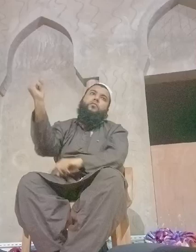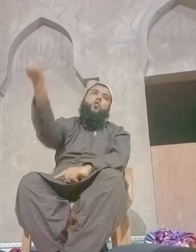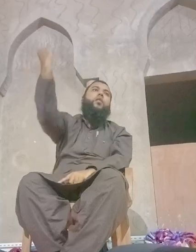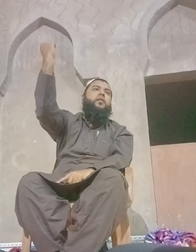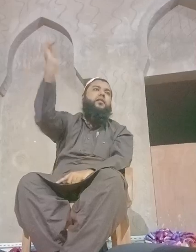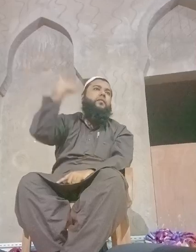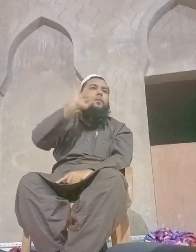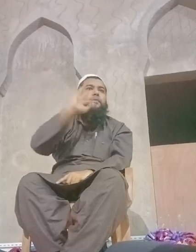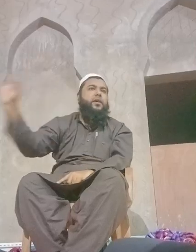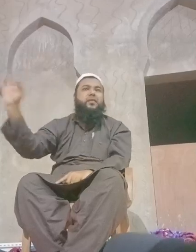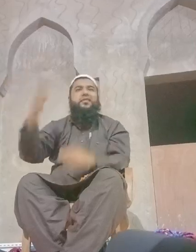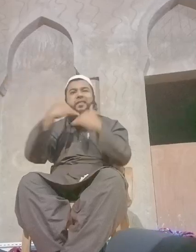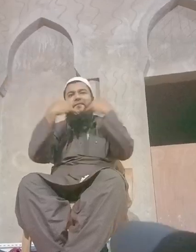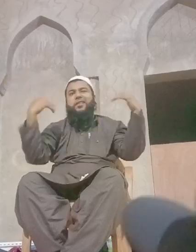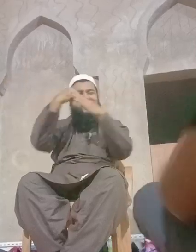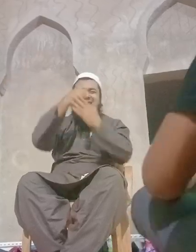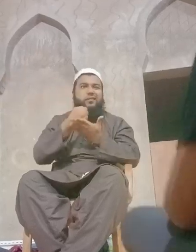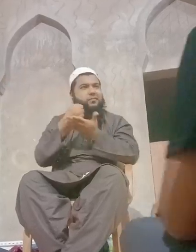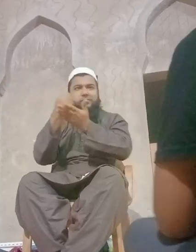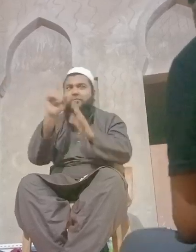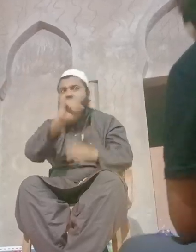না, আগুন হলো মখলুক, জিবরাইল আলাইহিস সালাম।